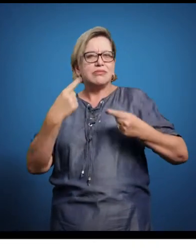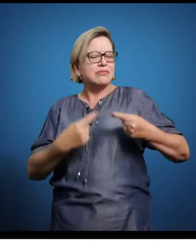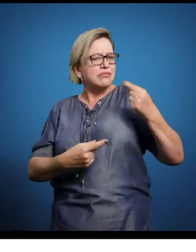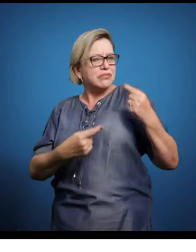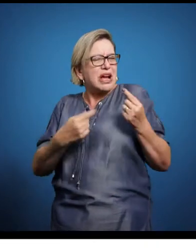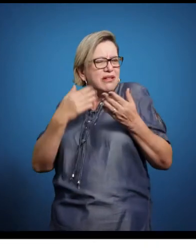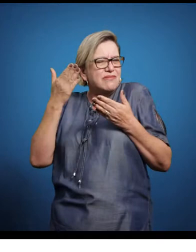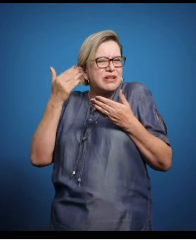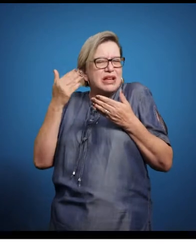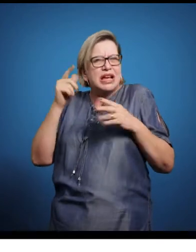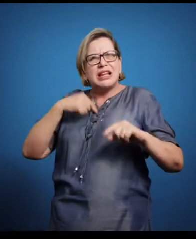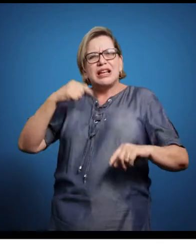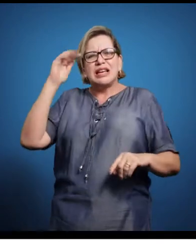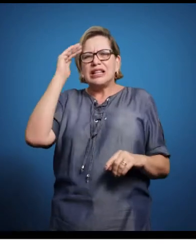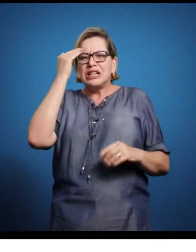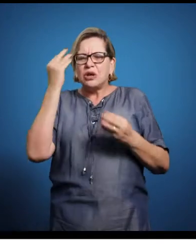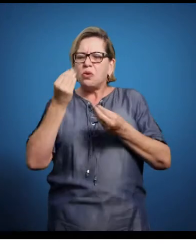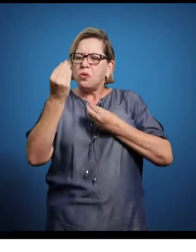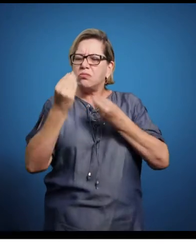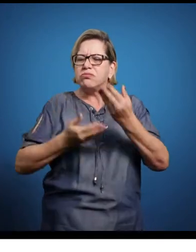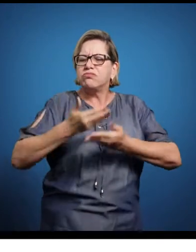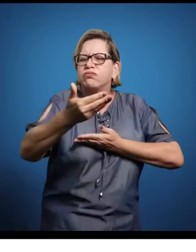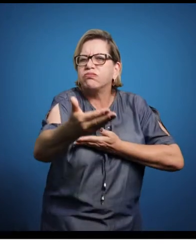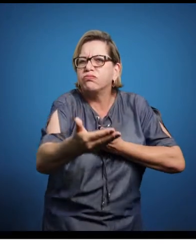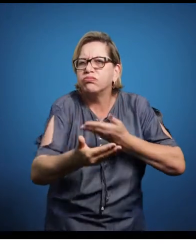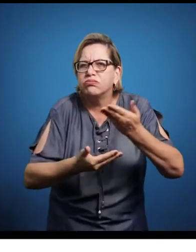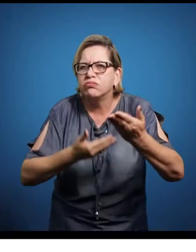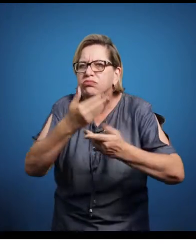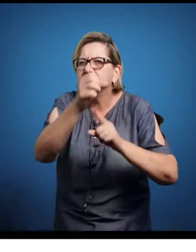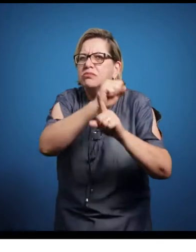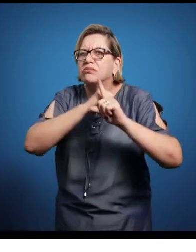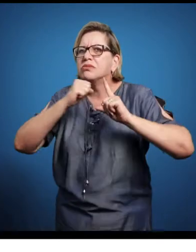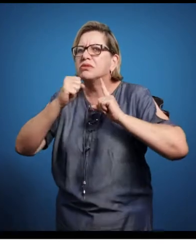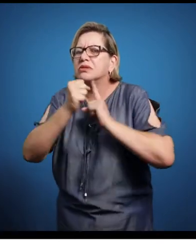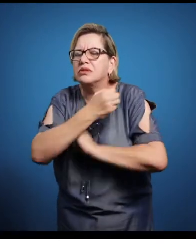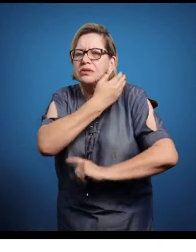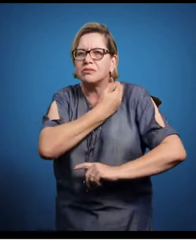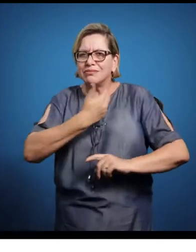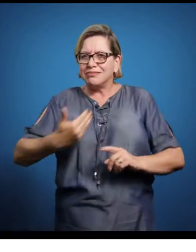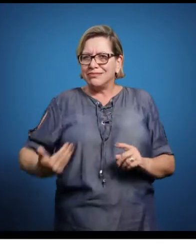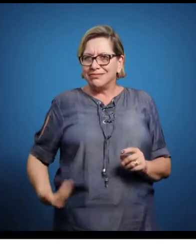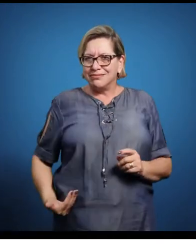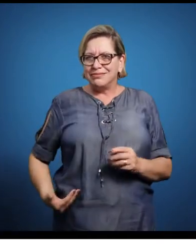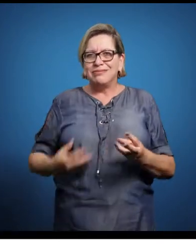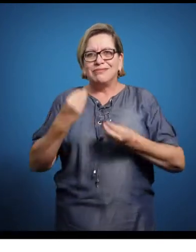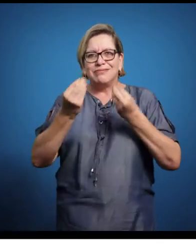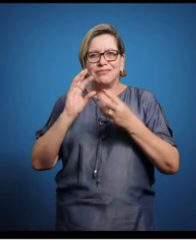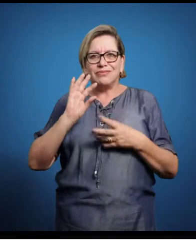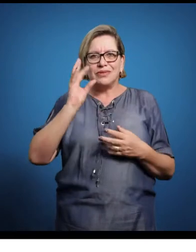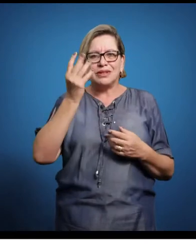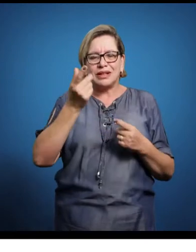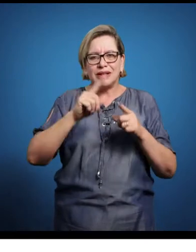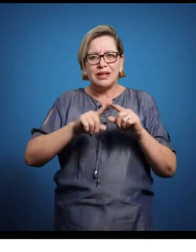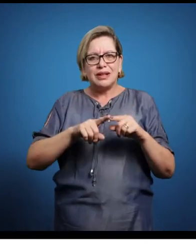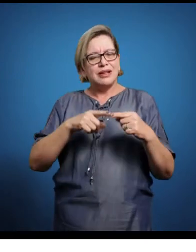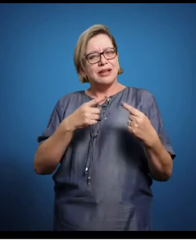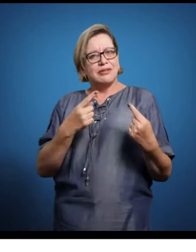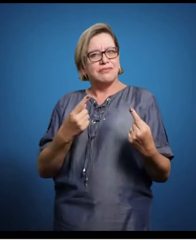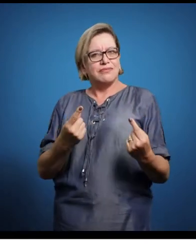entender a relação estado sociedade essa era a sua principal vertente mas